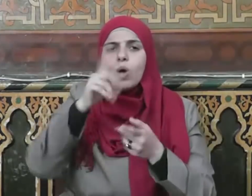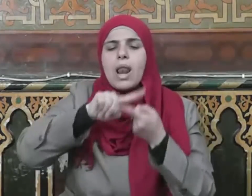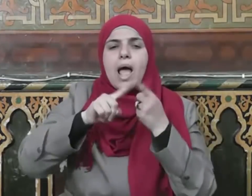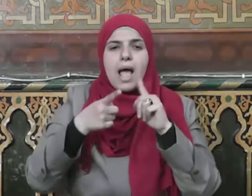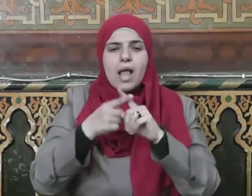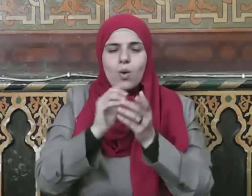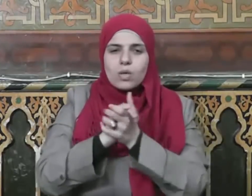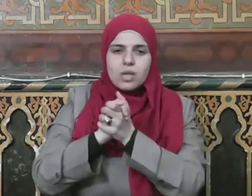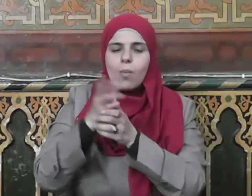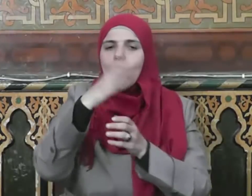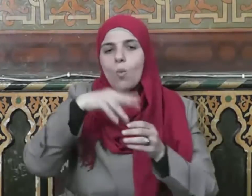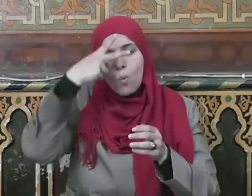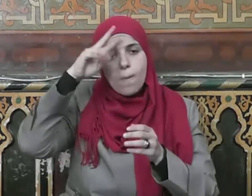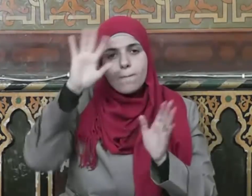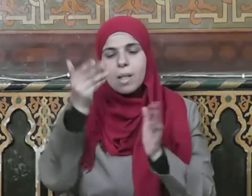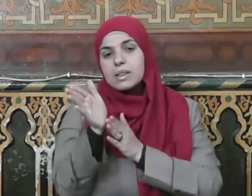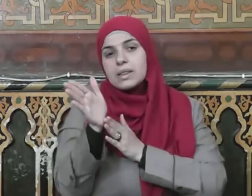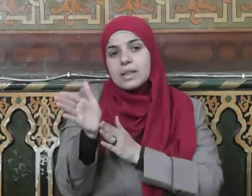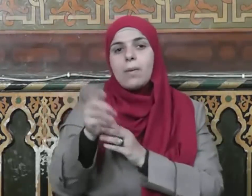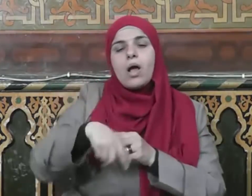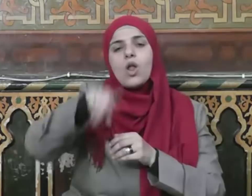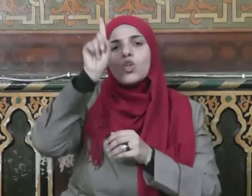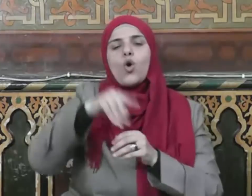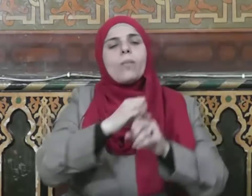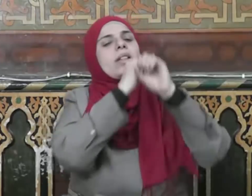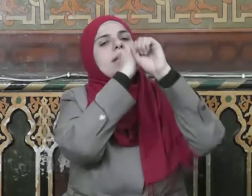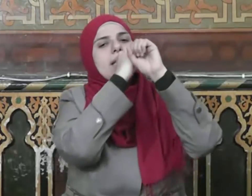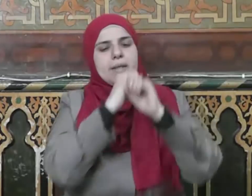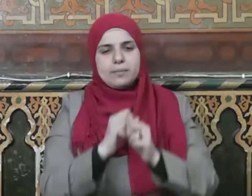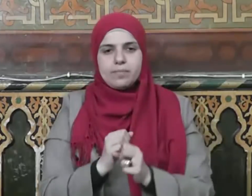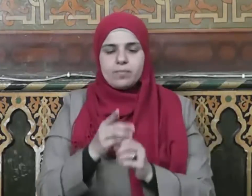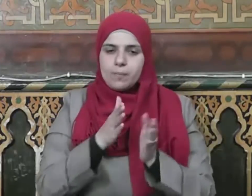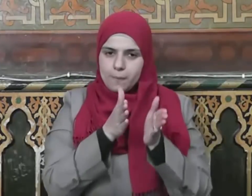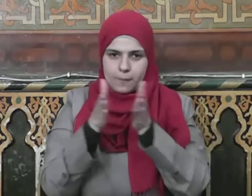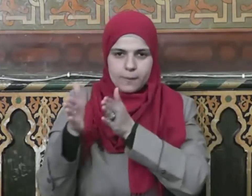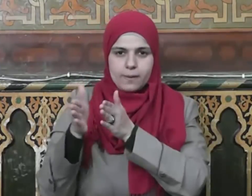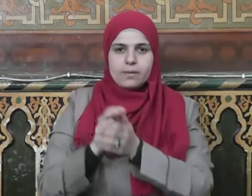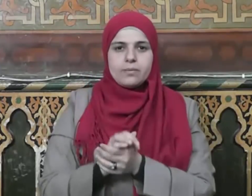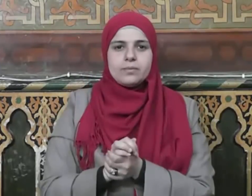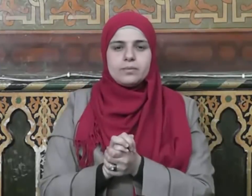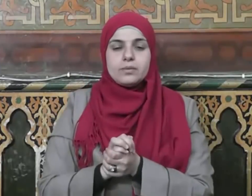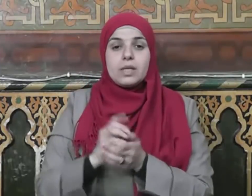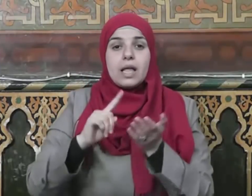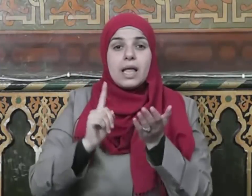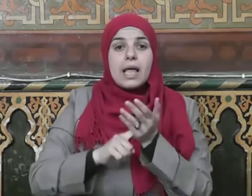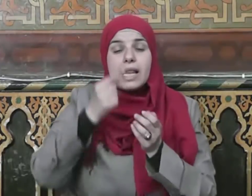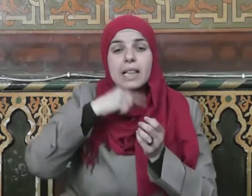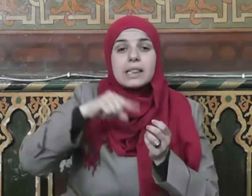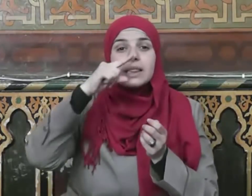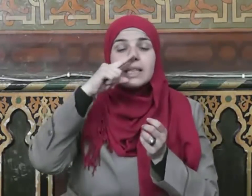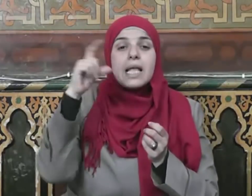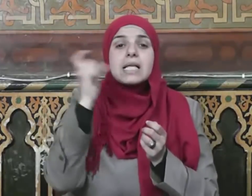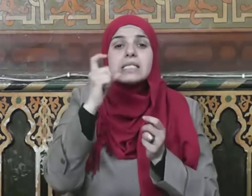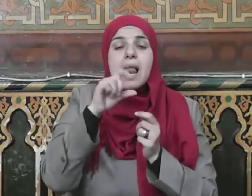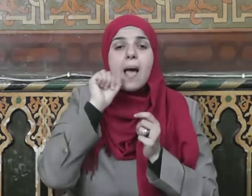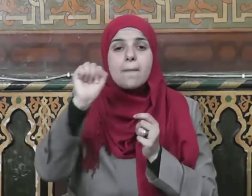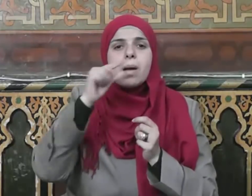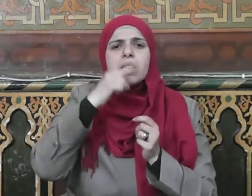ومن تبعهم بإحسان إلى يوم الدين. وبعد، فإن الدين الإسلامي دين القيم